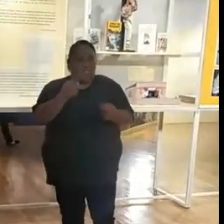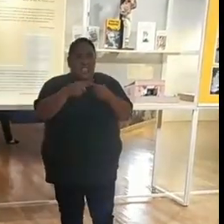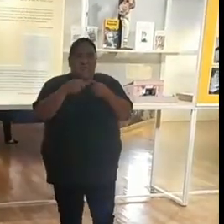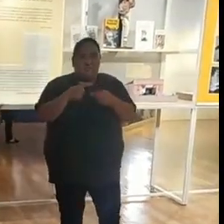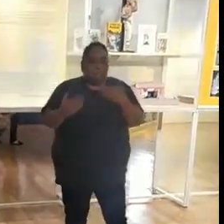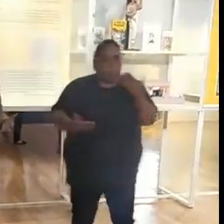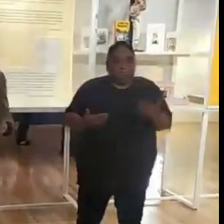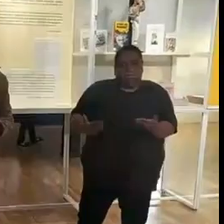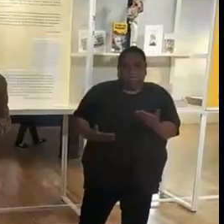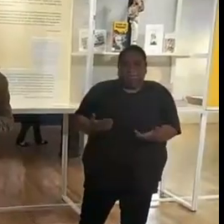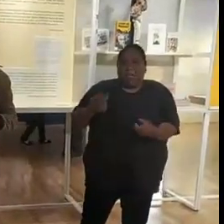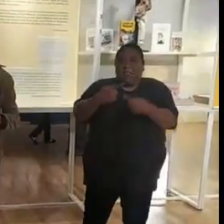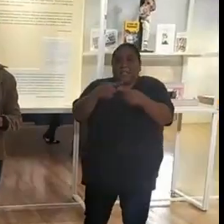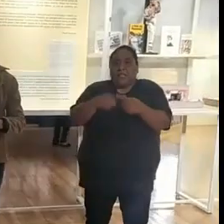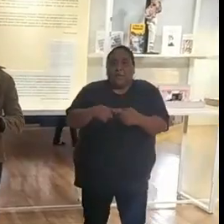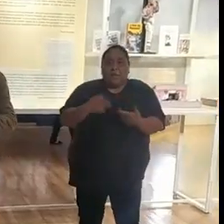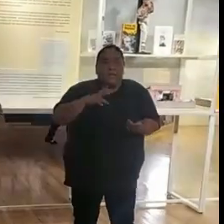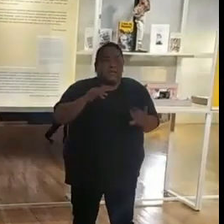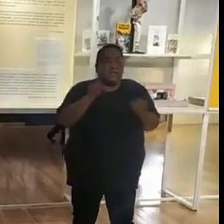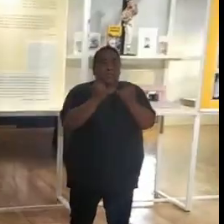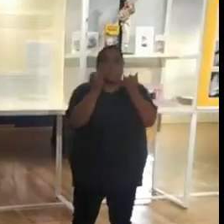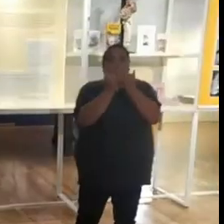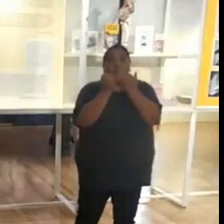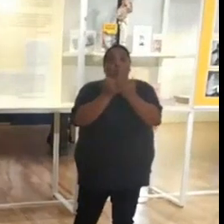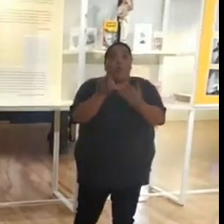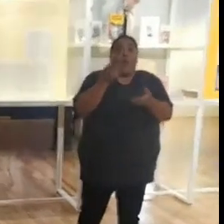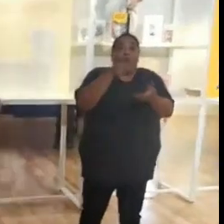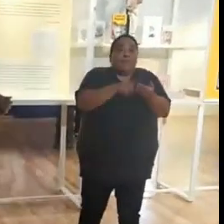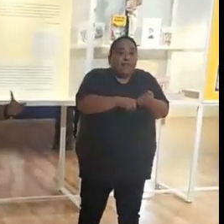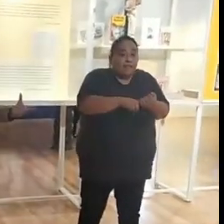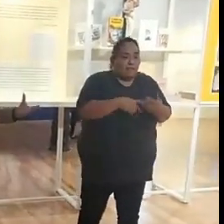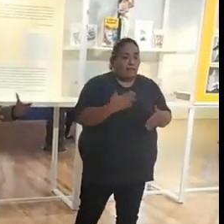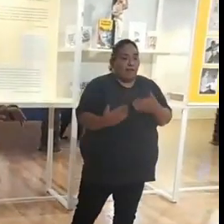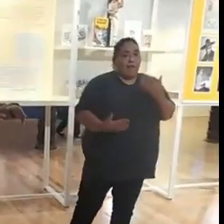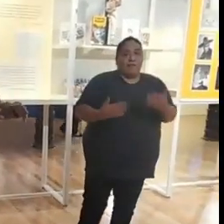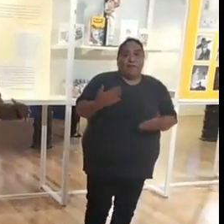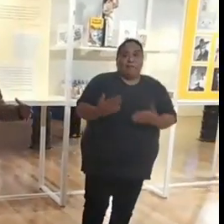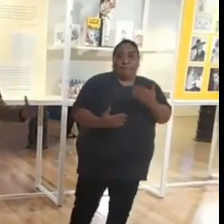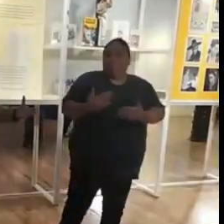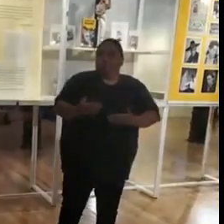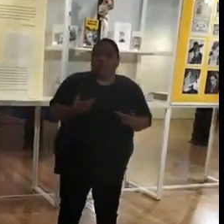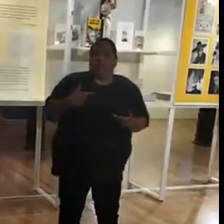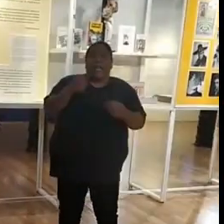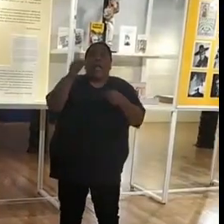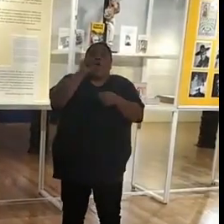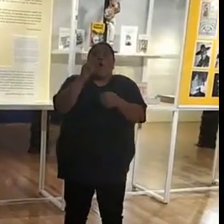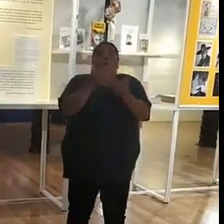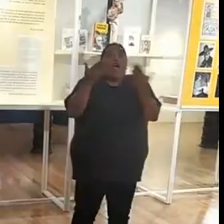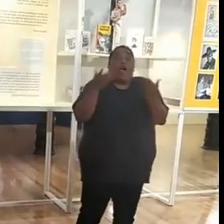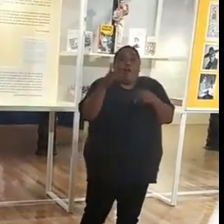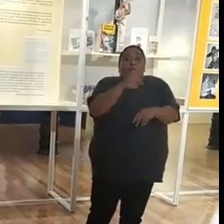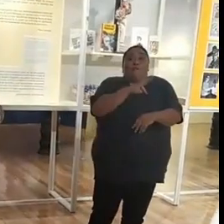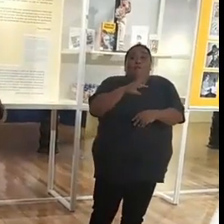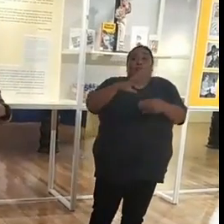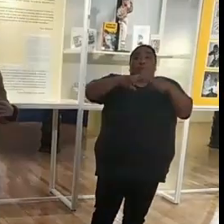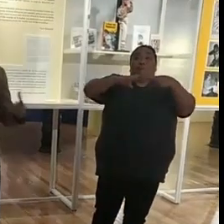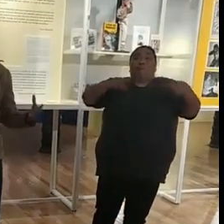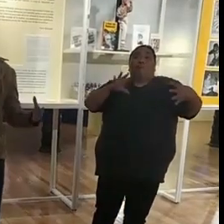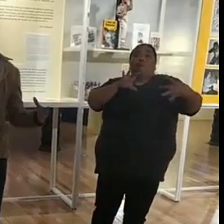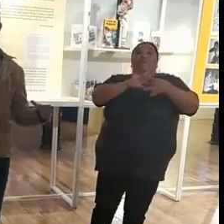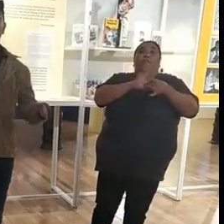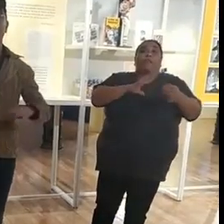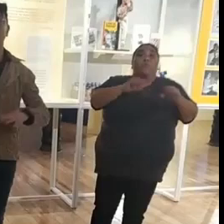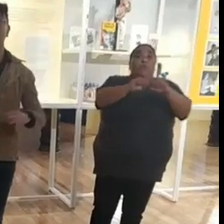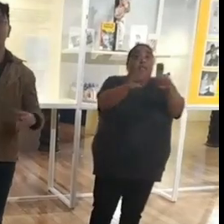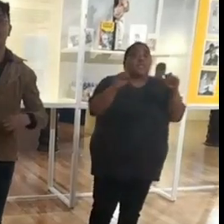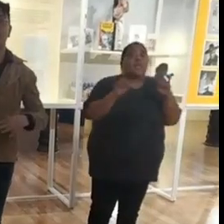a bailar la salsa, ¿no? En estos salones, que creo que hoy en día se puede relacionar un poco más los